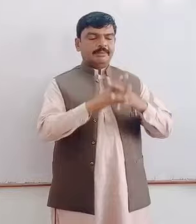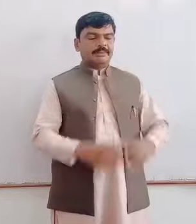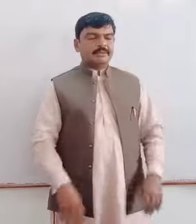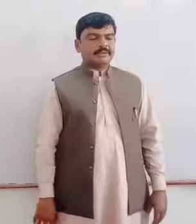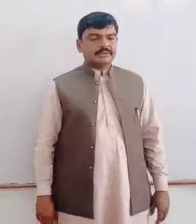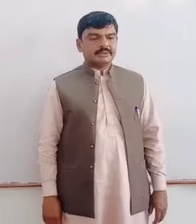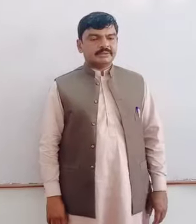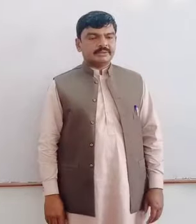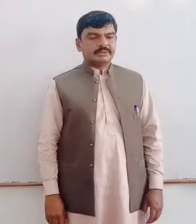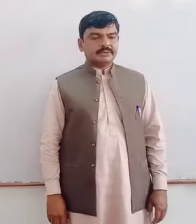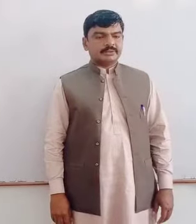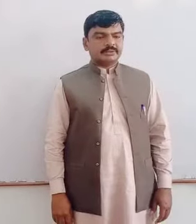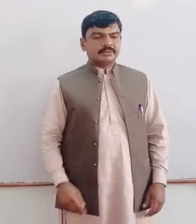मगरिब, मुआहदा,